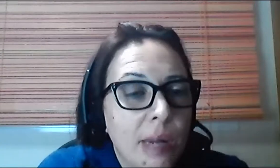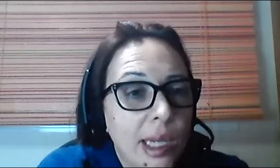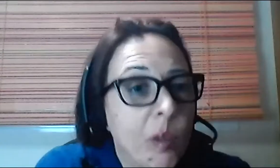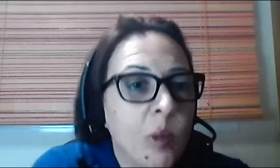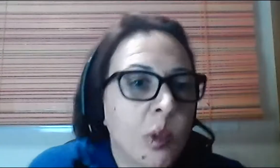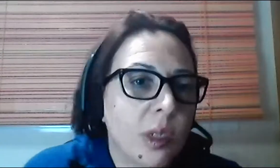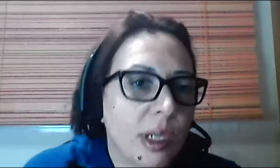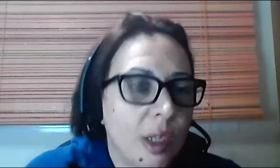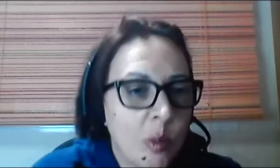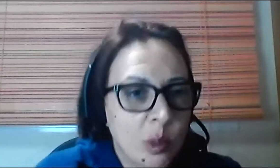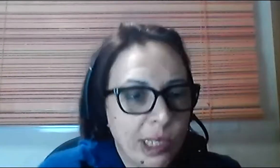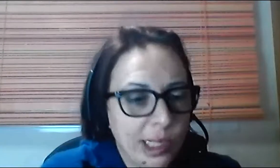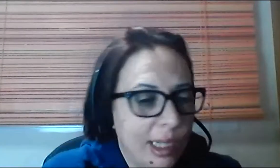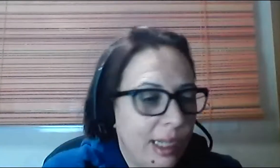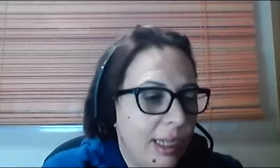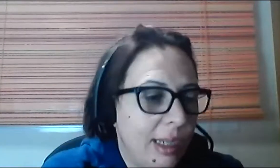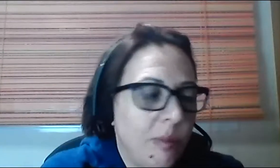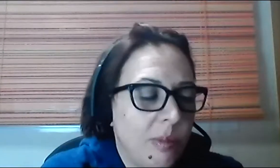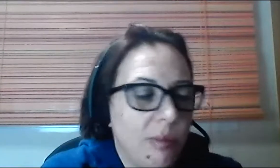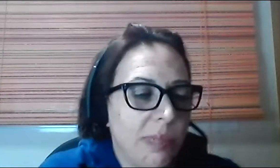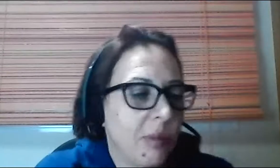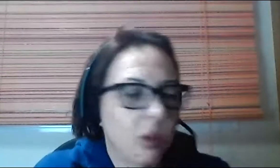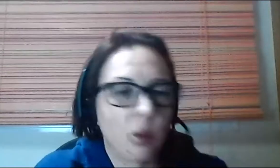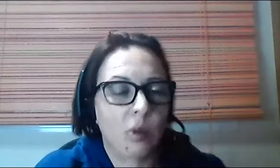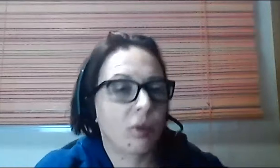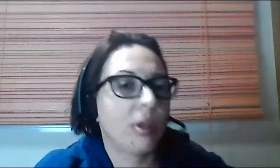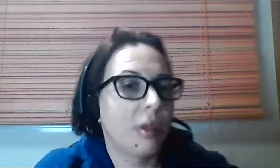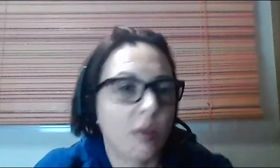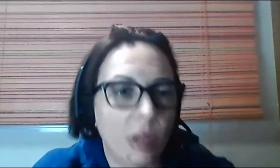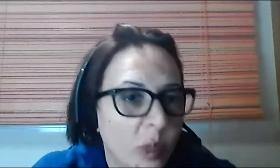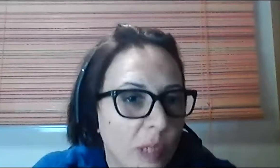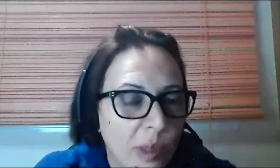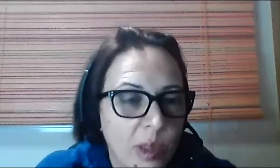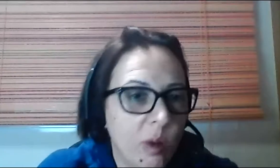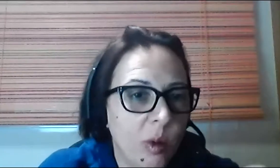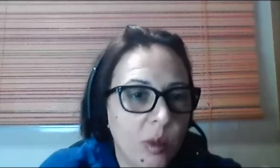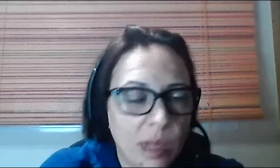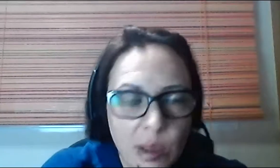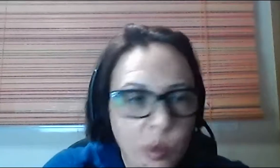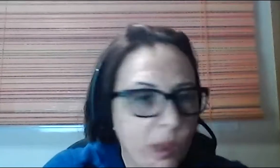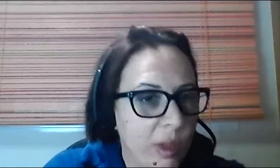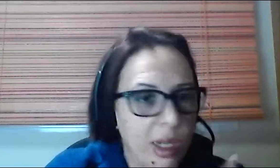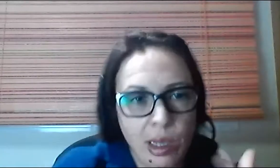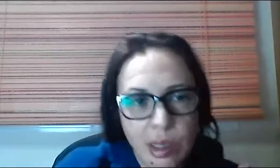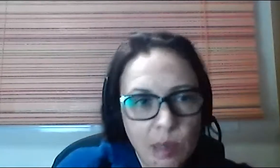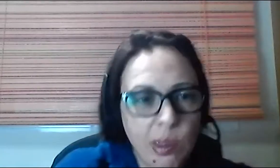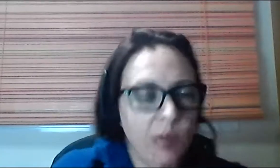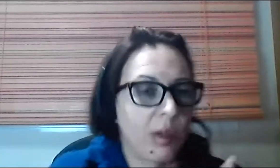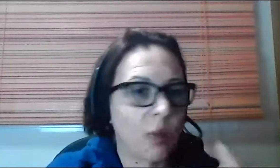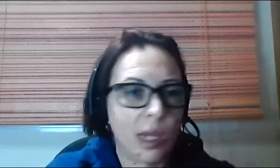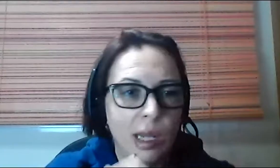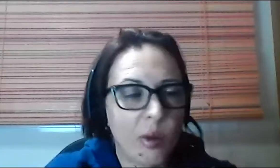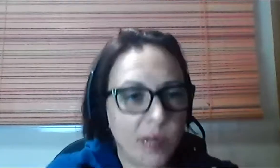que trabajan en empleo protegido, muchas pasan por un servicio de centro ocupacional, de